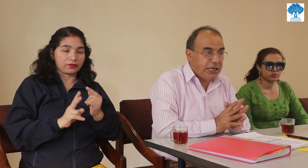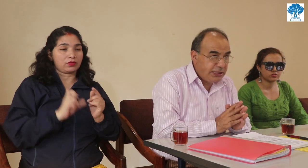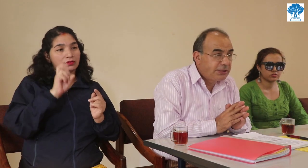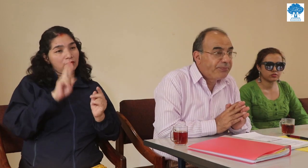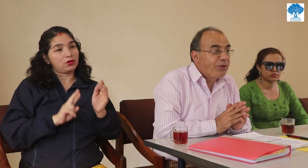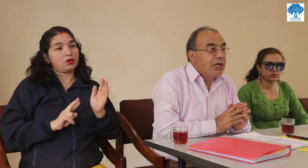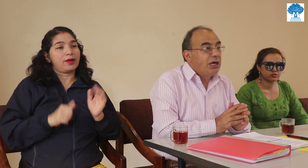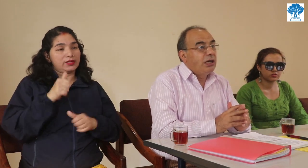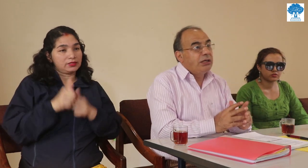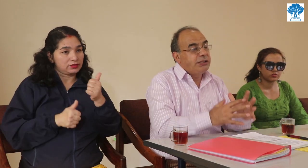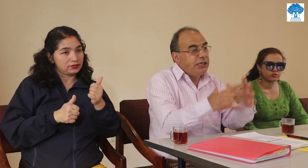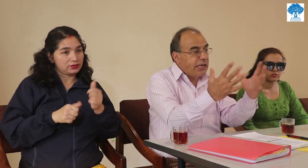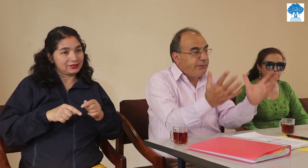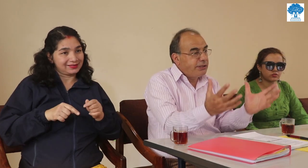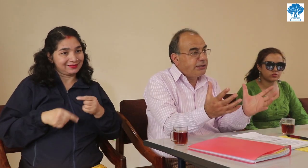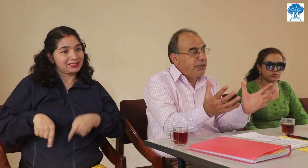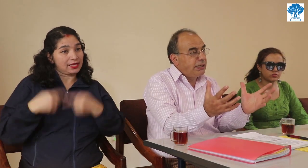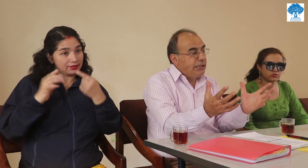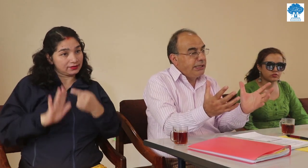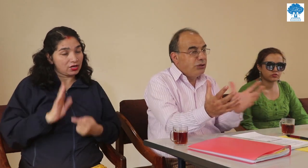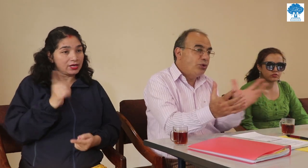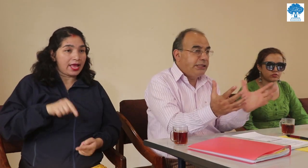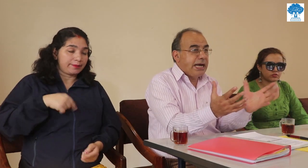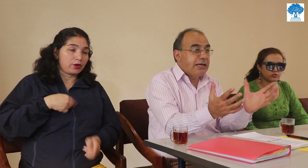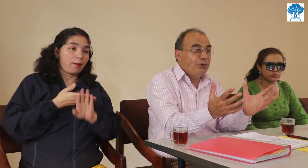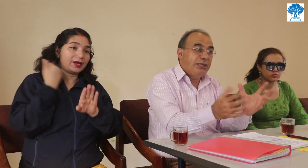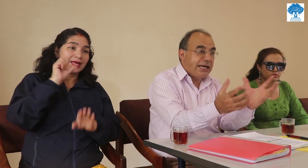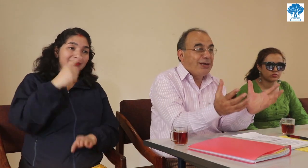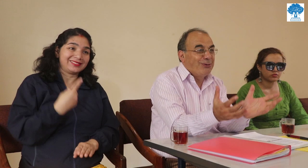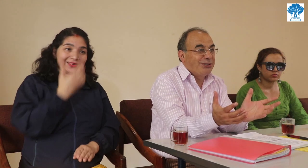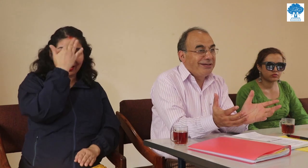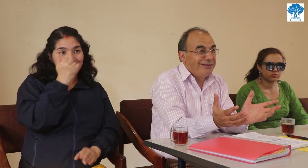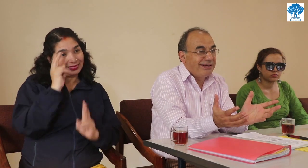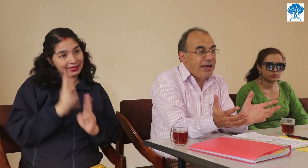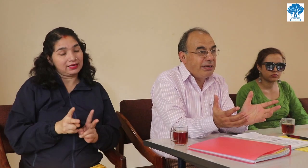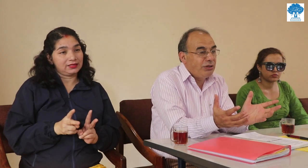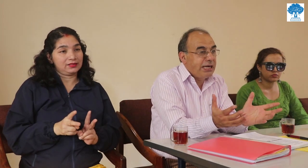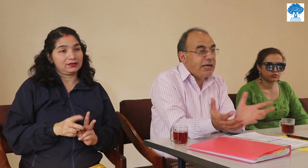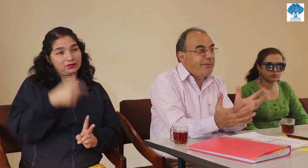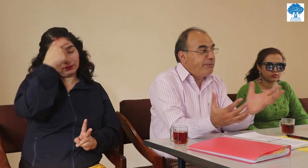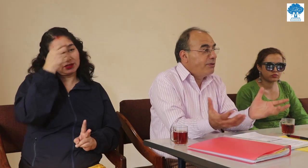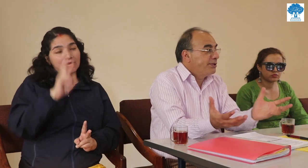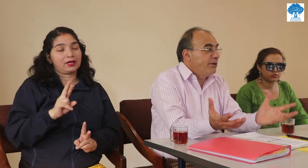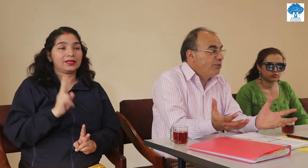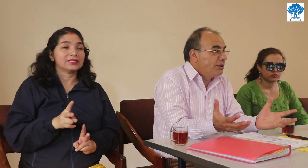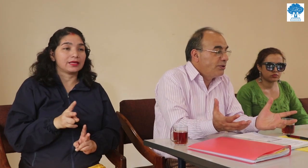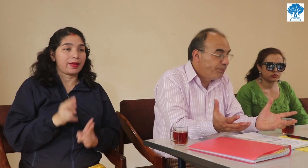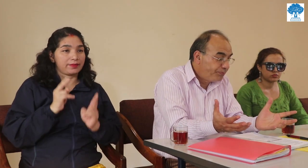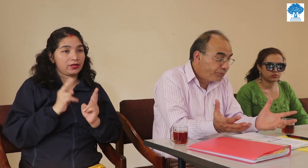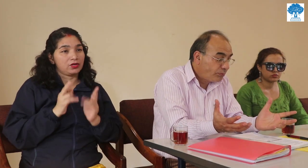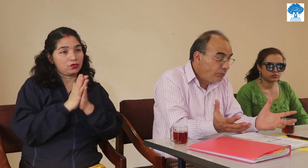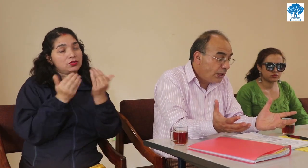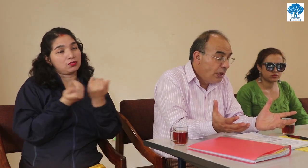ह्याभ अ च्यालेन्ज. स्टिल हामीसँग चाहिँ हिजोको जे कारण थियो त्यही कारणहरू छ. हामीलाई त्यही कारणमा हामीले एड्रेस गर्नु छ.